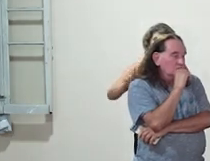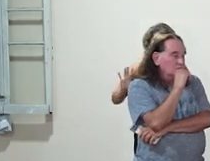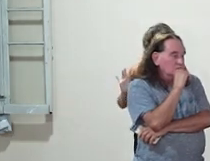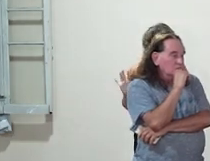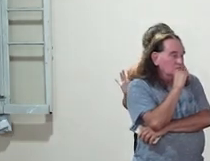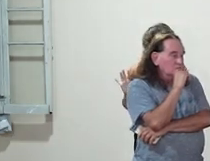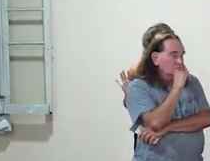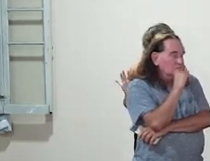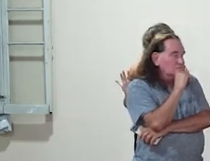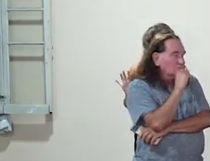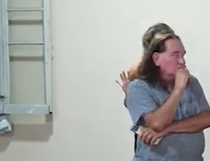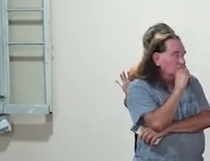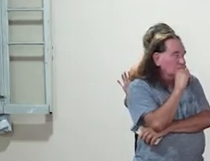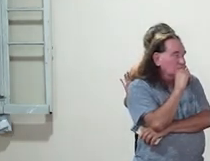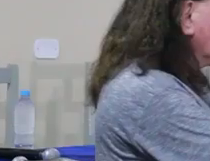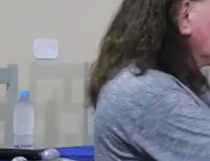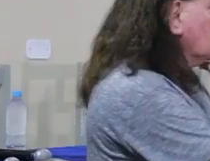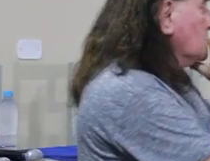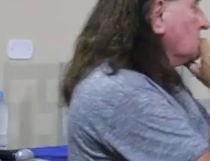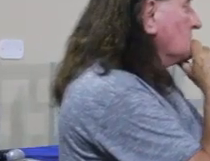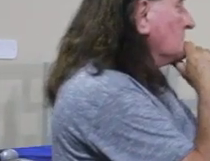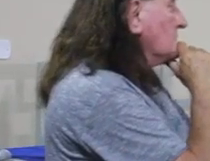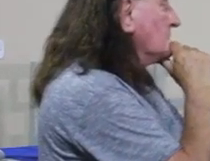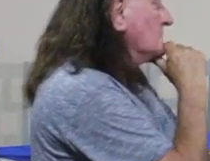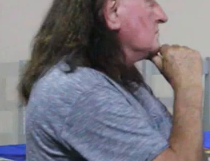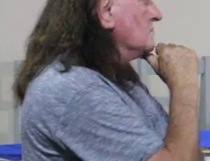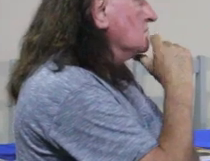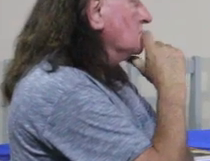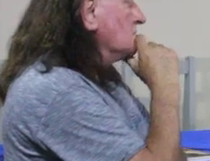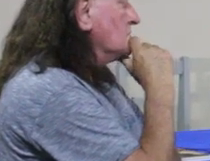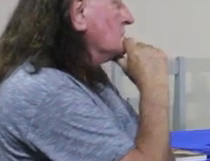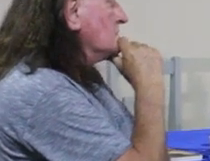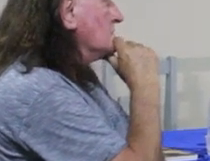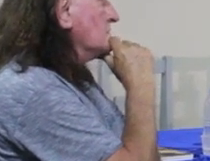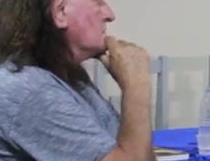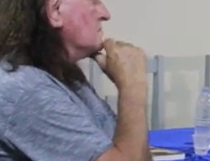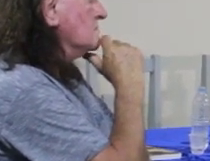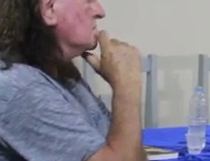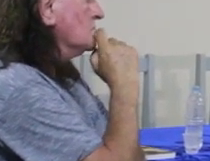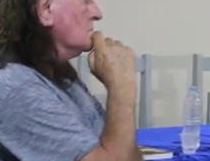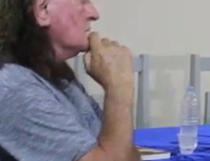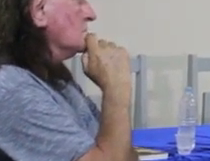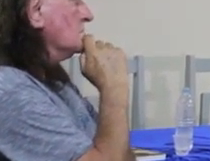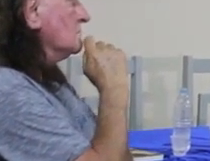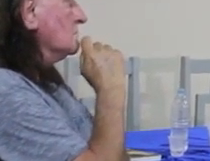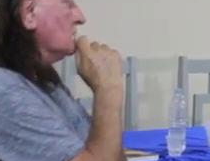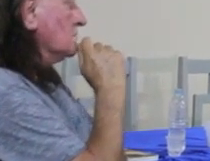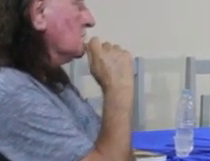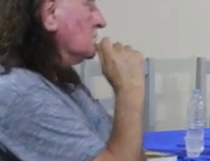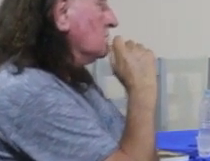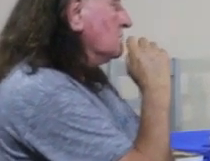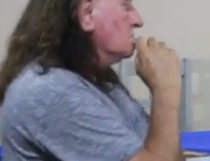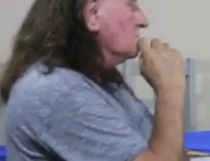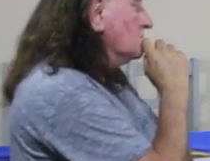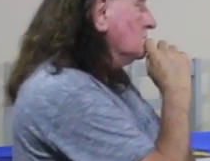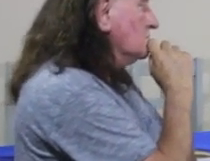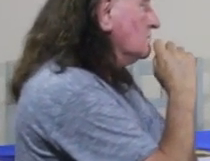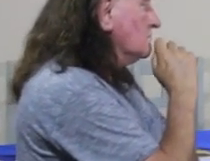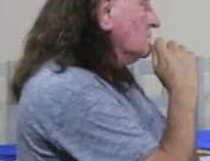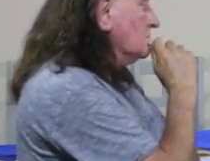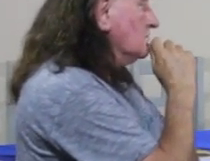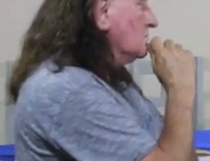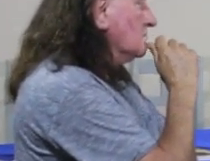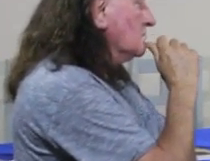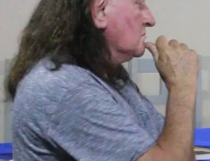gente, será que é bacana mesmo para Paranaguá? Não sei. A vinda